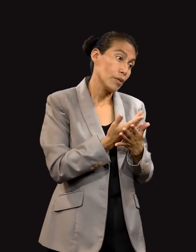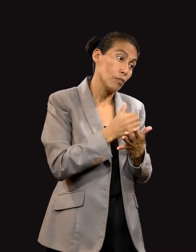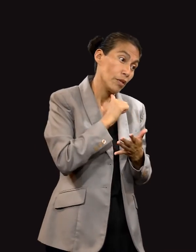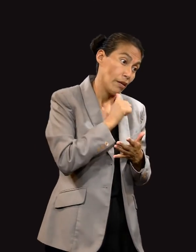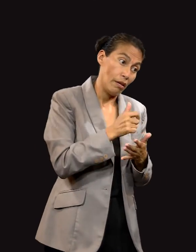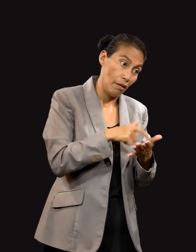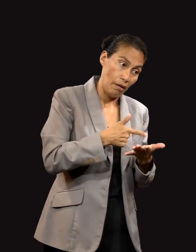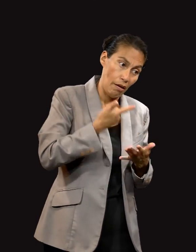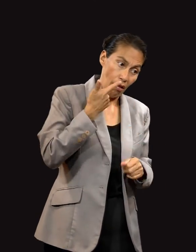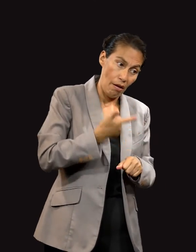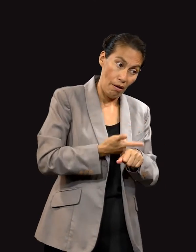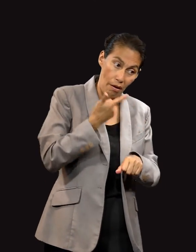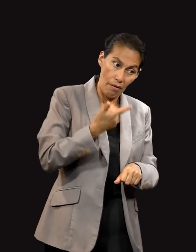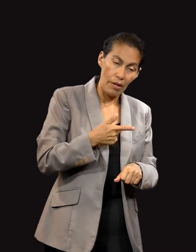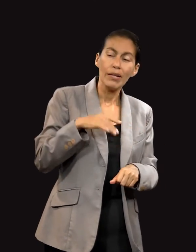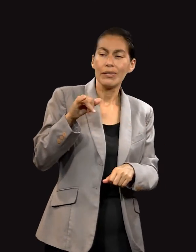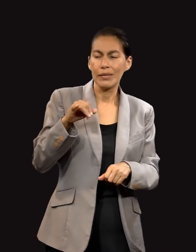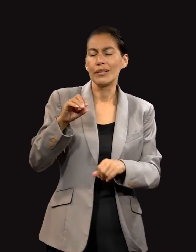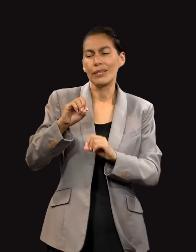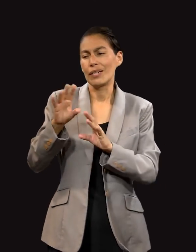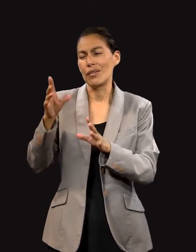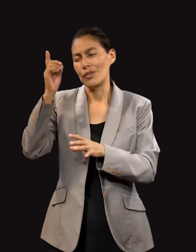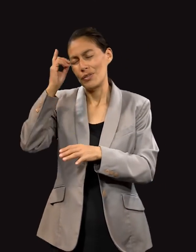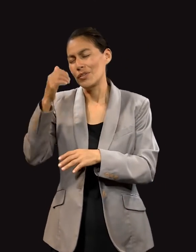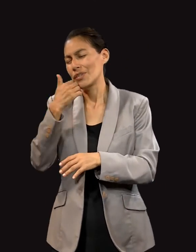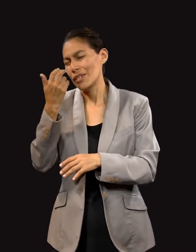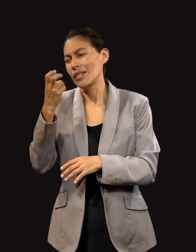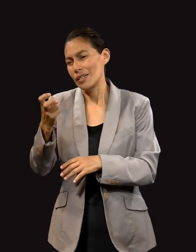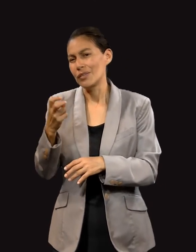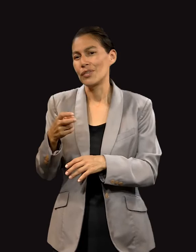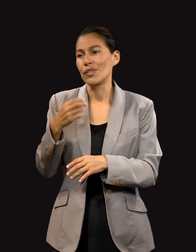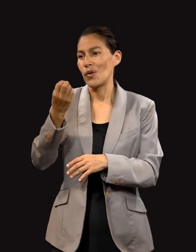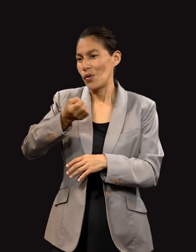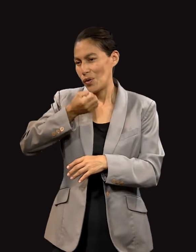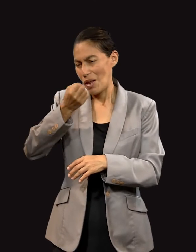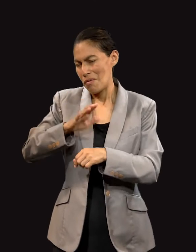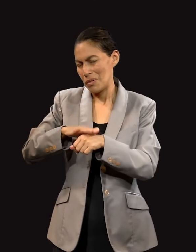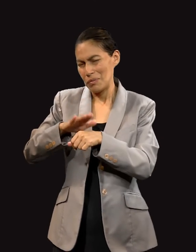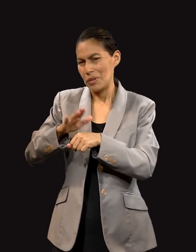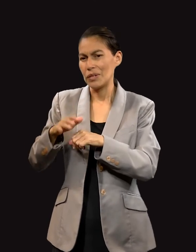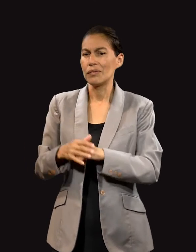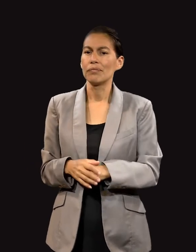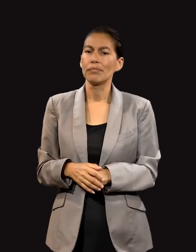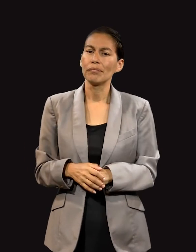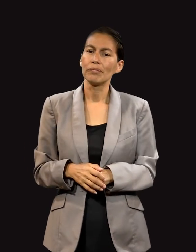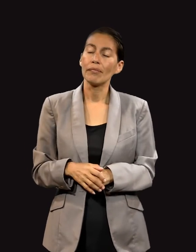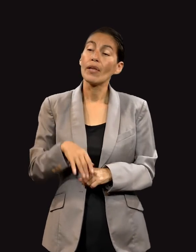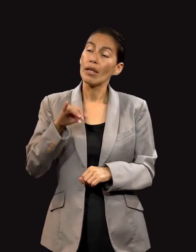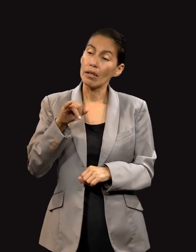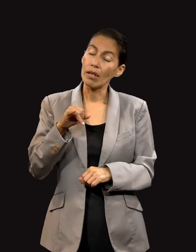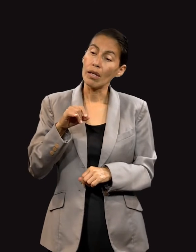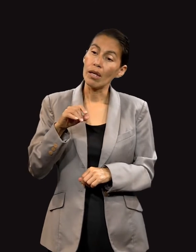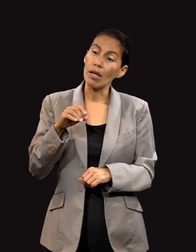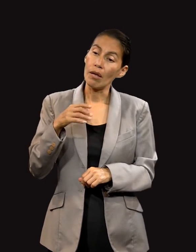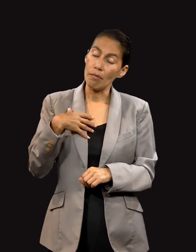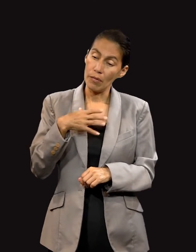orando. Sí, sí, primero Dios que así sea. Y hay que seguir orando. Y seguir orando, sí. Sí, y él cuando cambió